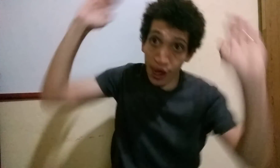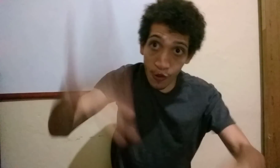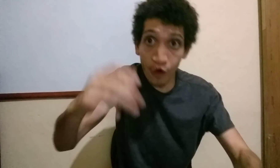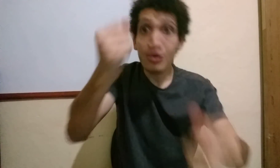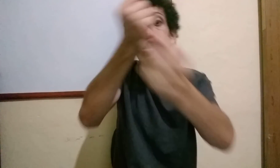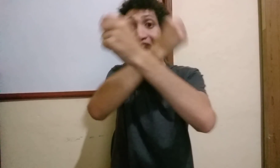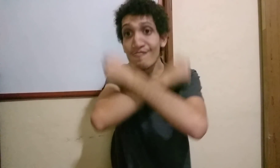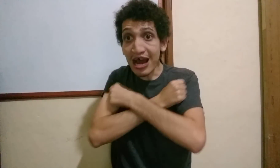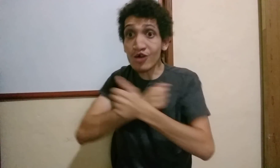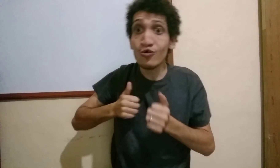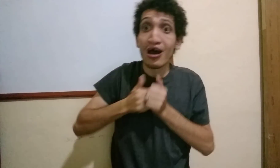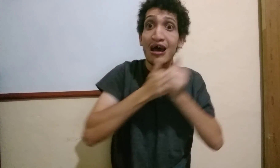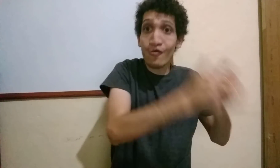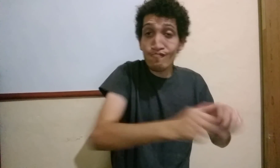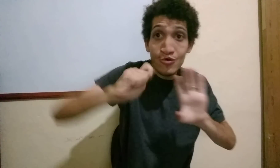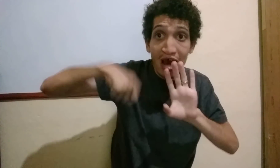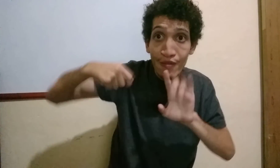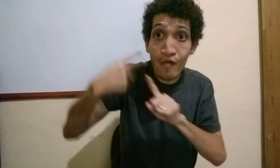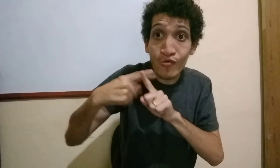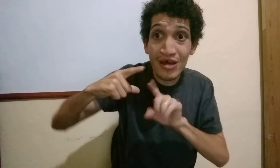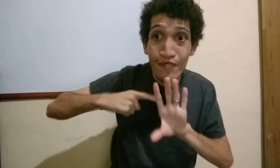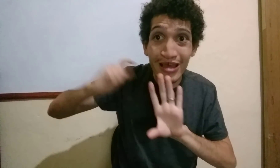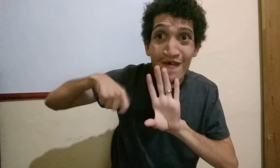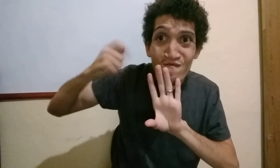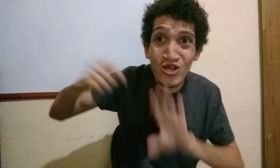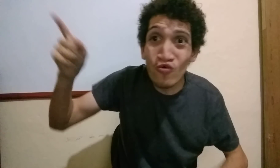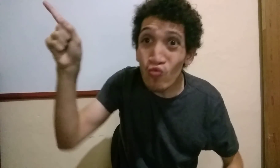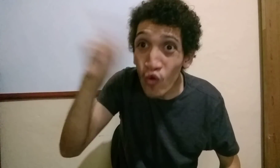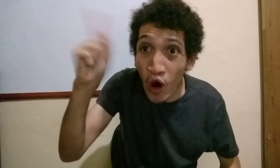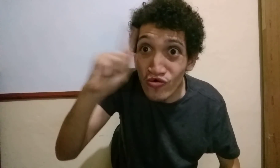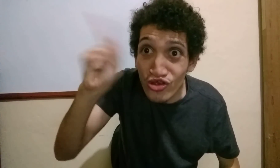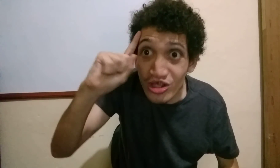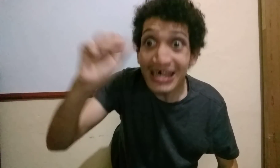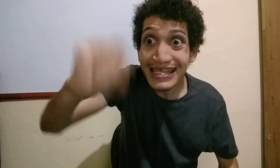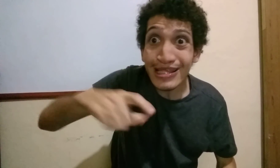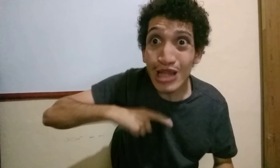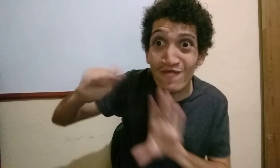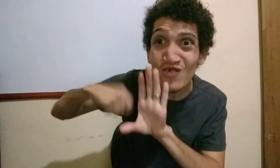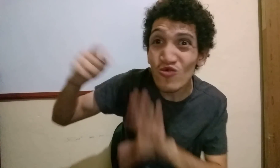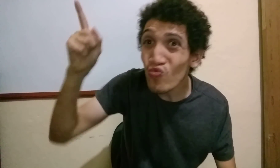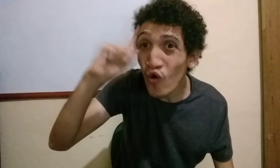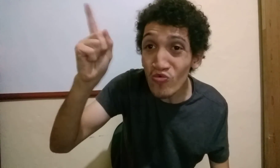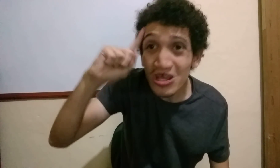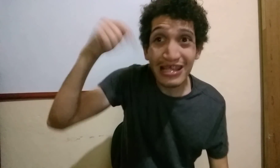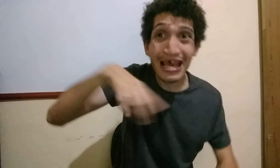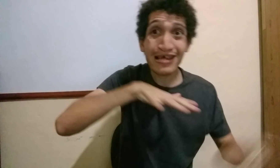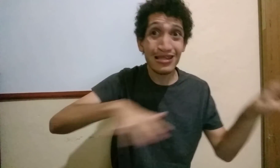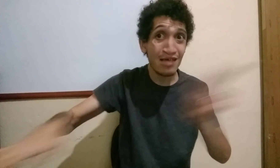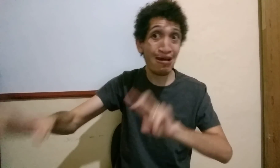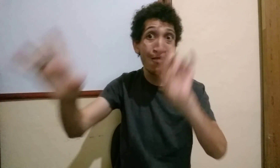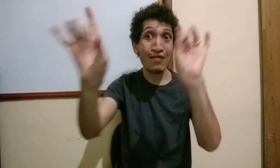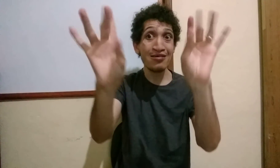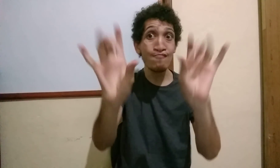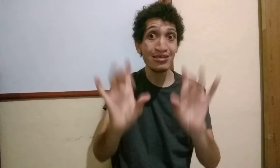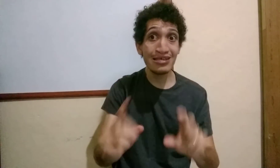Falou! Abraço! O canal! Porque tem vídeo todo dia! Tem vídeo todo dia! E essa semana tá especial!